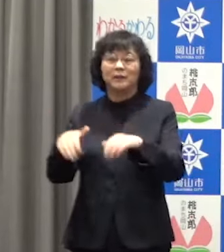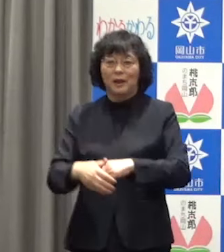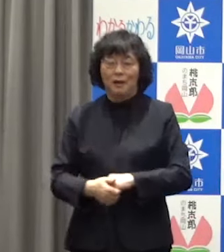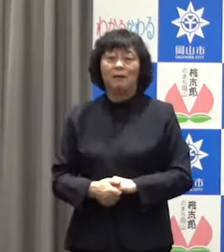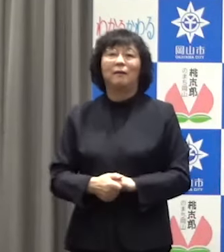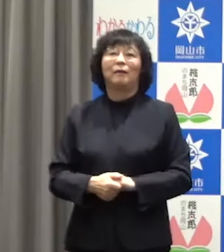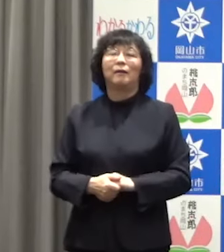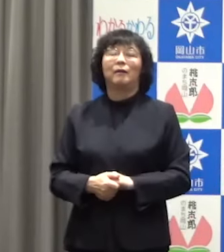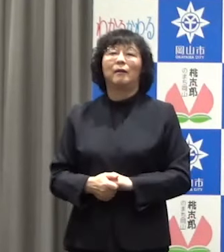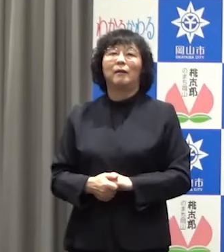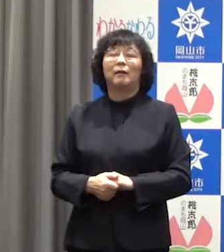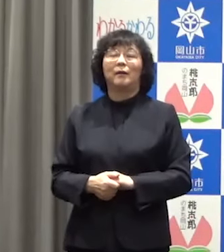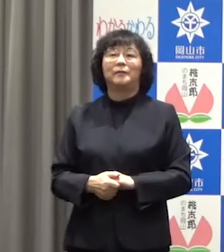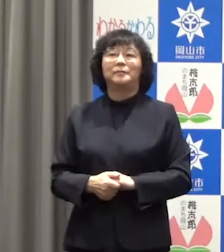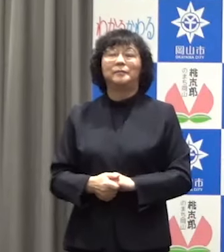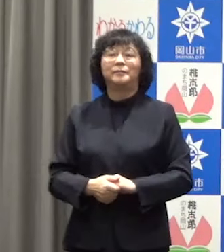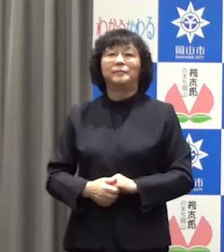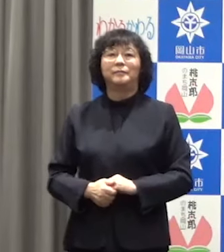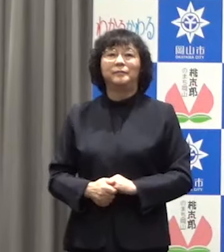も広いという、